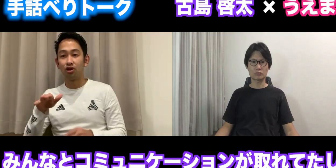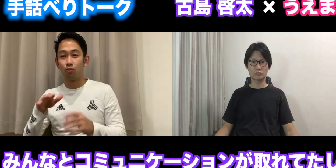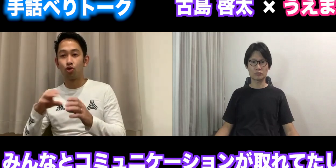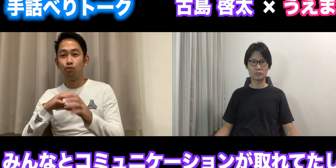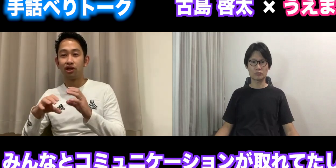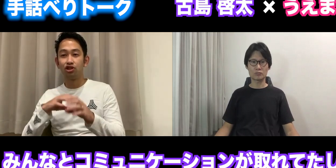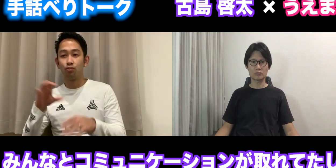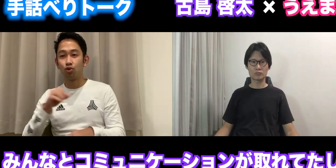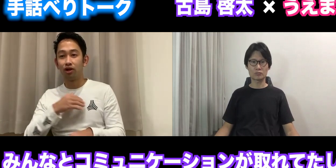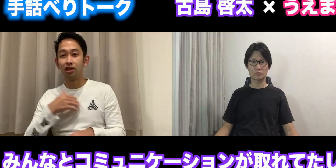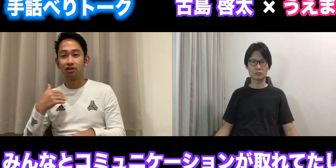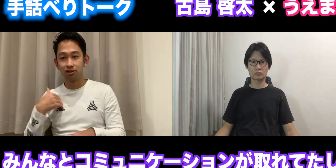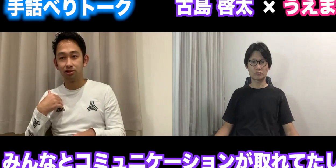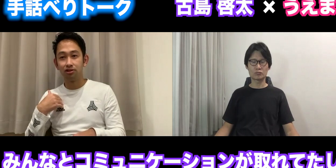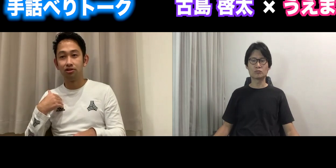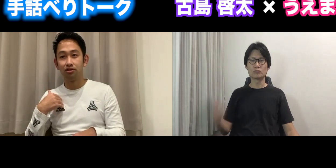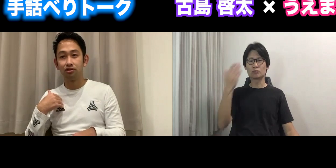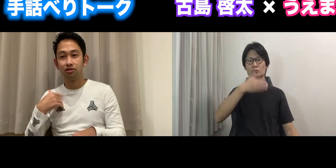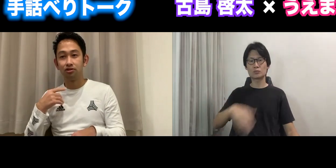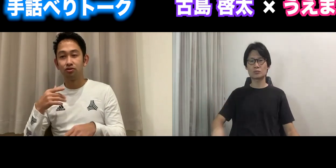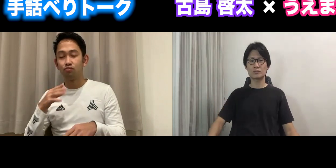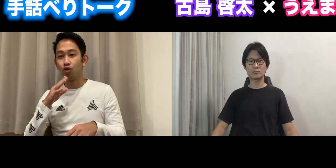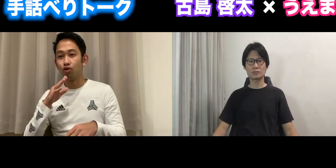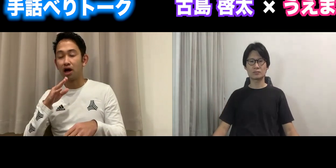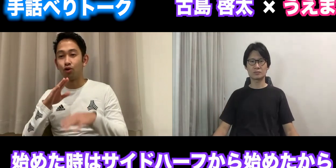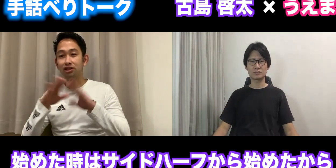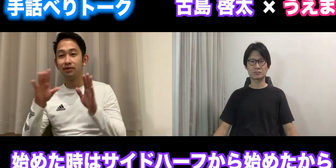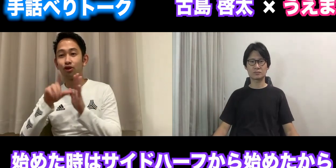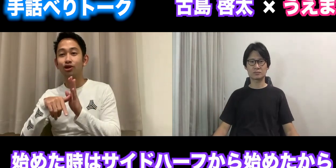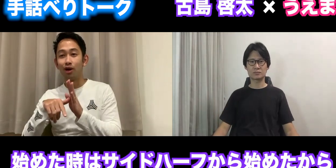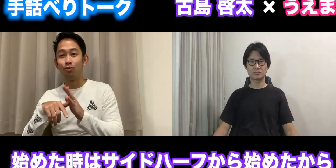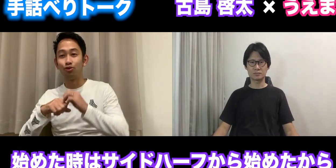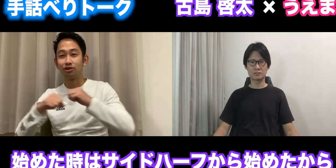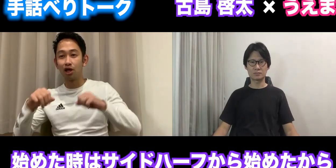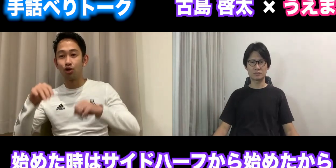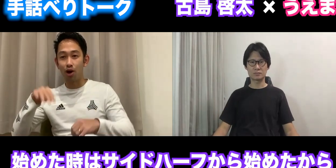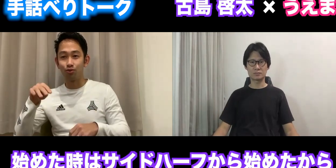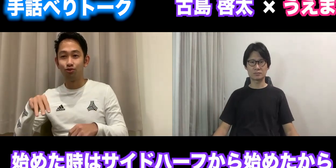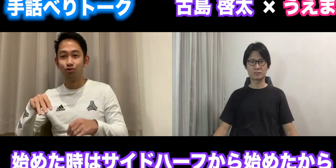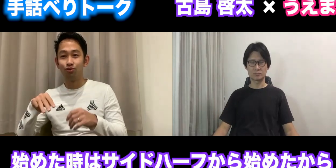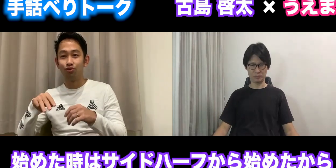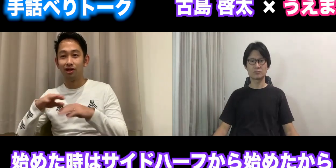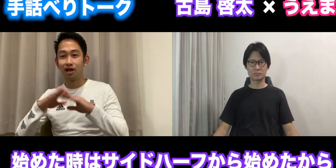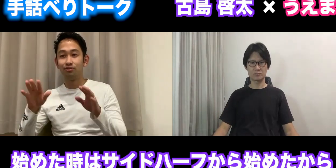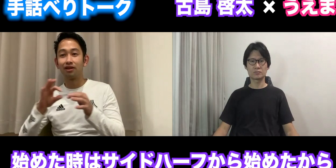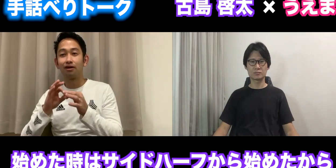ともコミュニケーションのぷれてたしもう始めた時はもう最強8分に始まったから